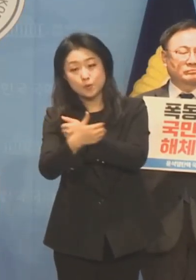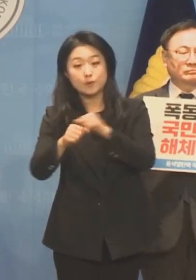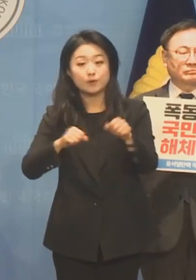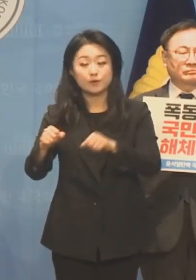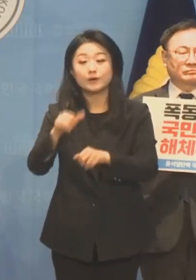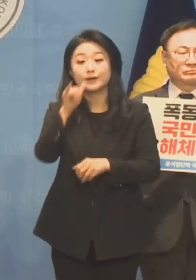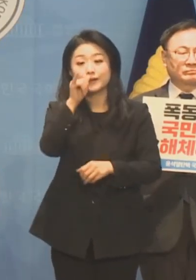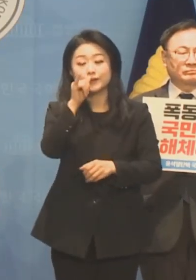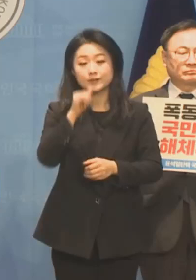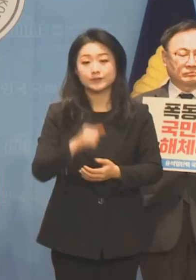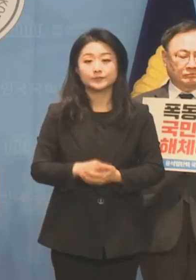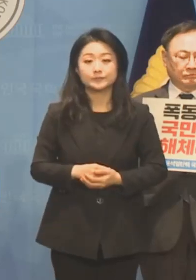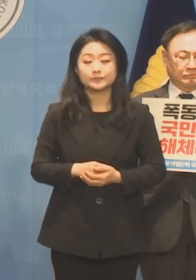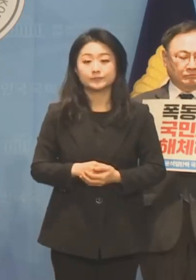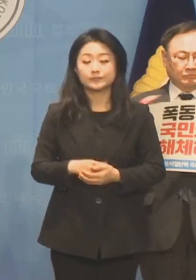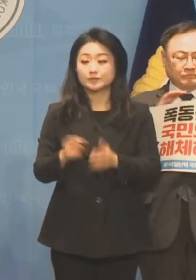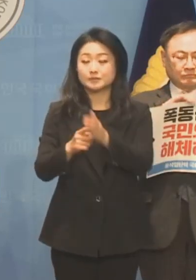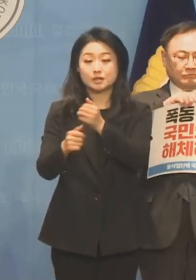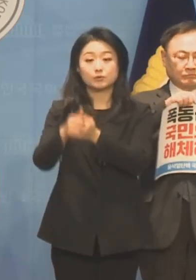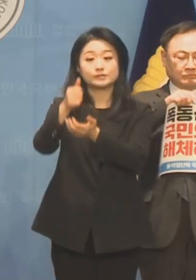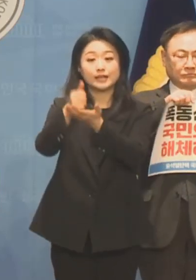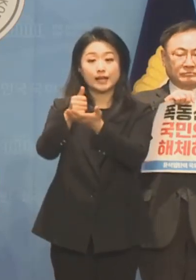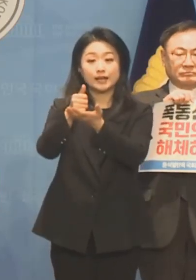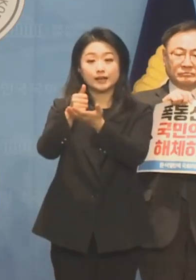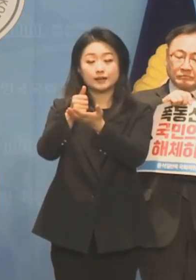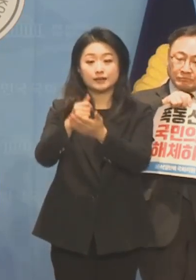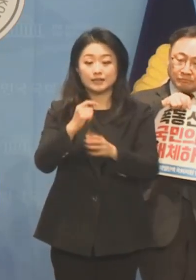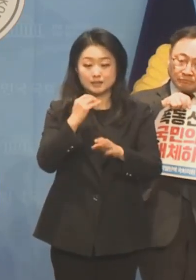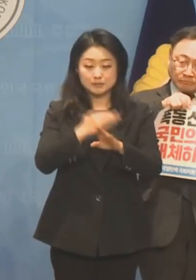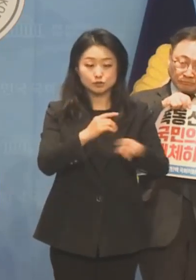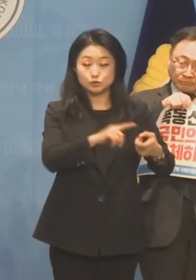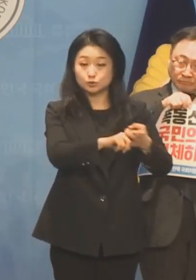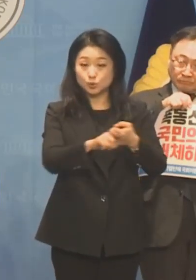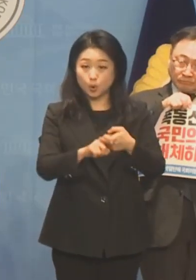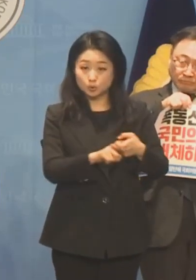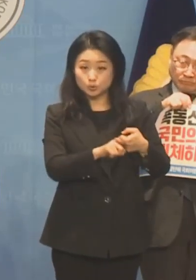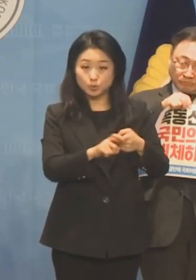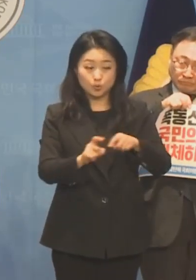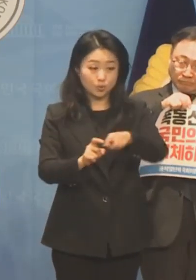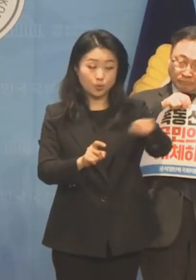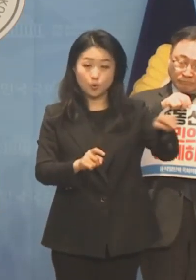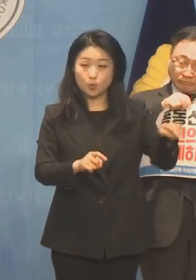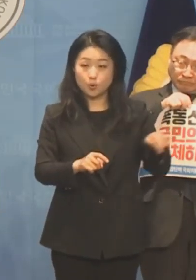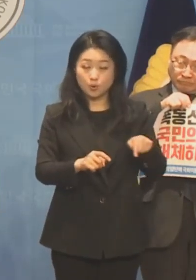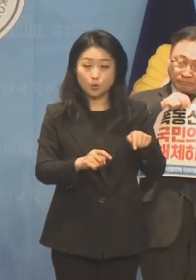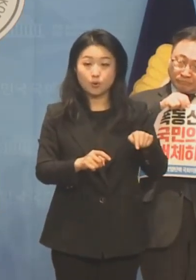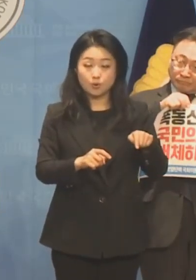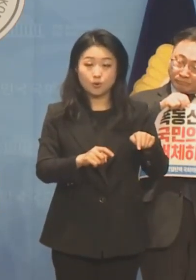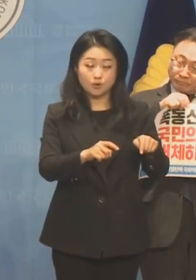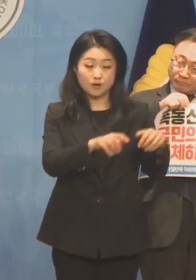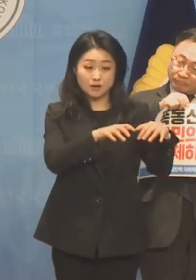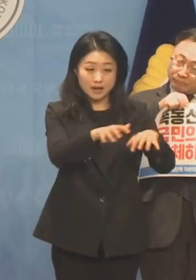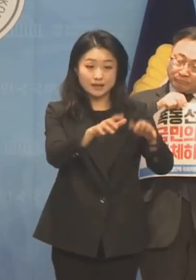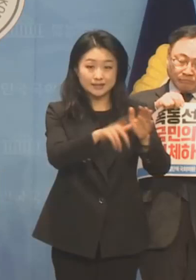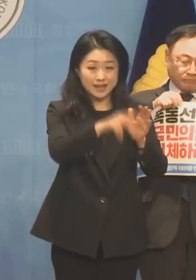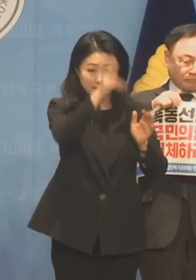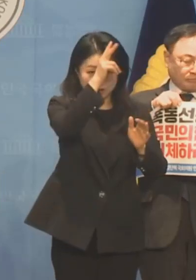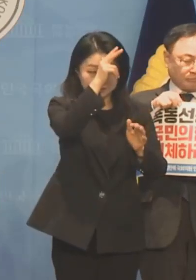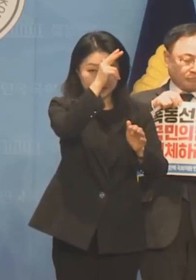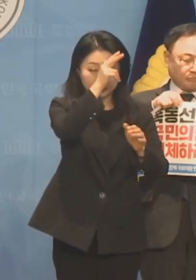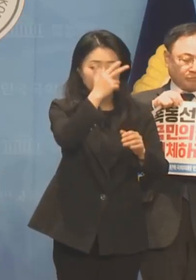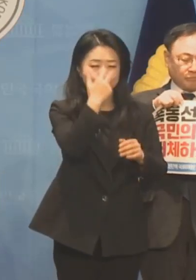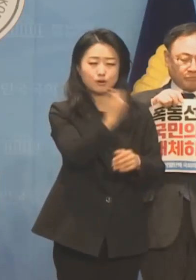앞장서고 있습니다. 권영세 대표는 민주노총 시위라면 진작 훈방했을 것이라며 이 폭동 사태에